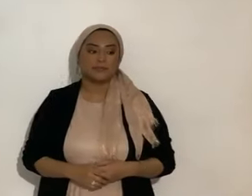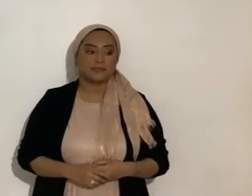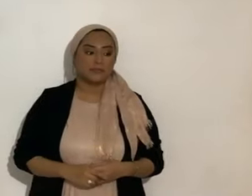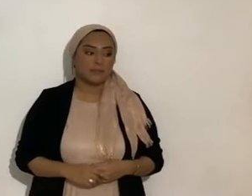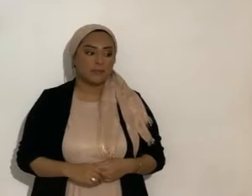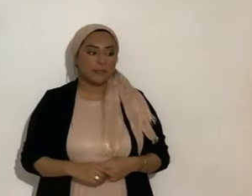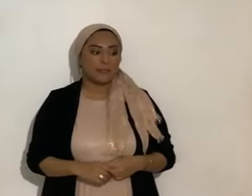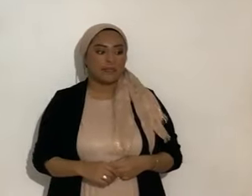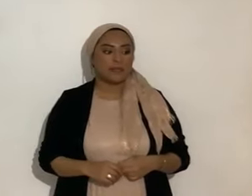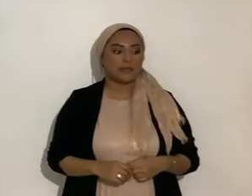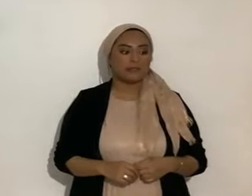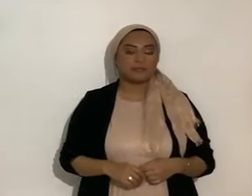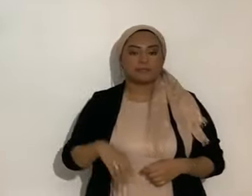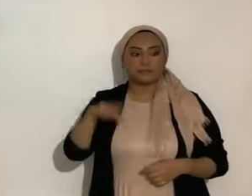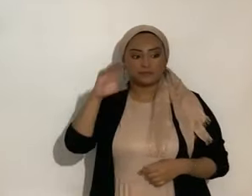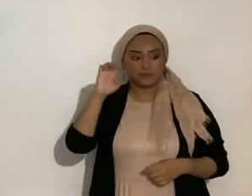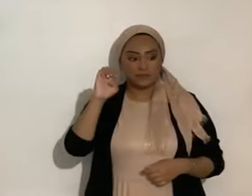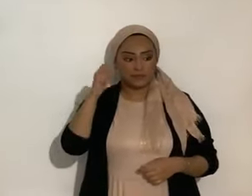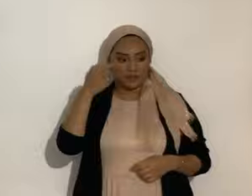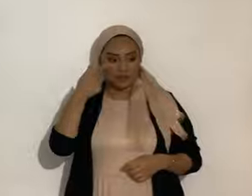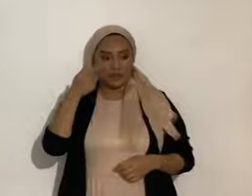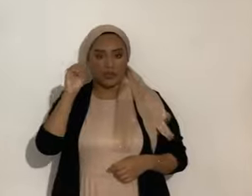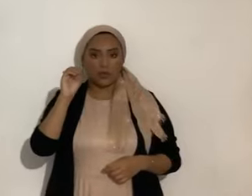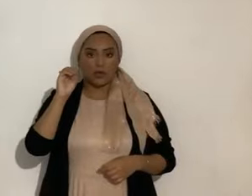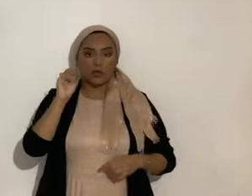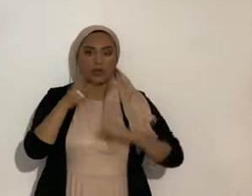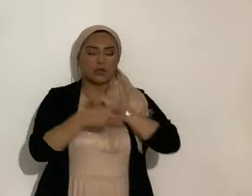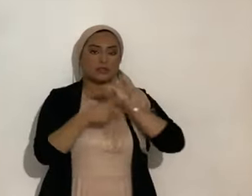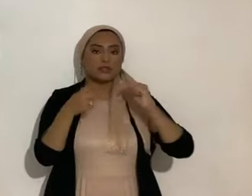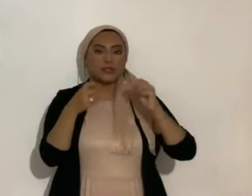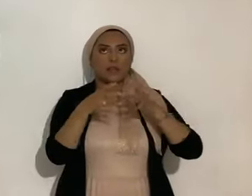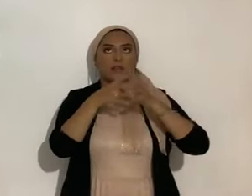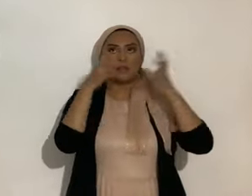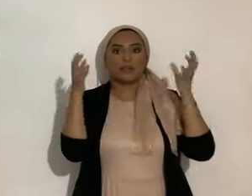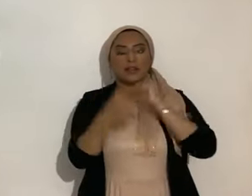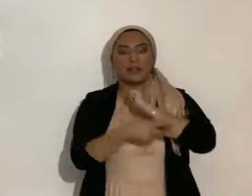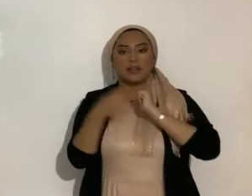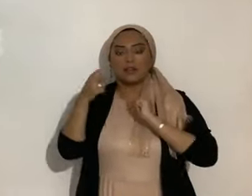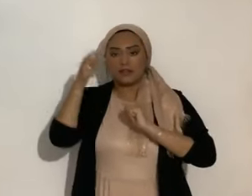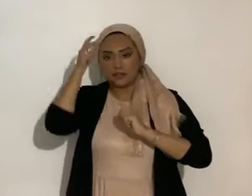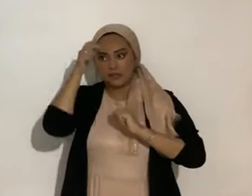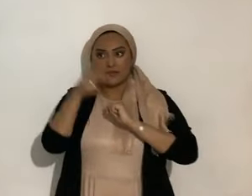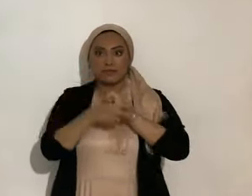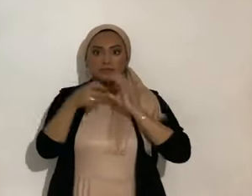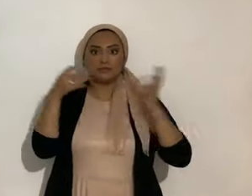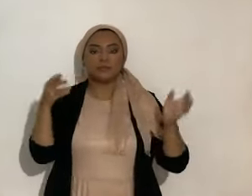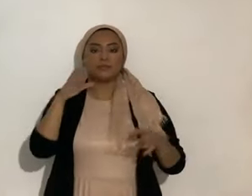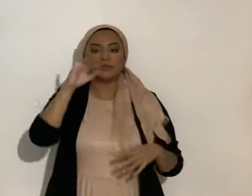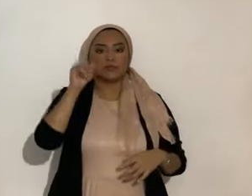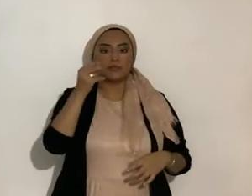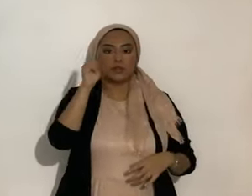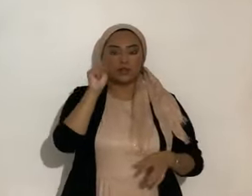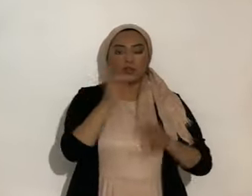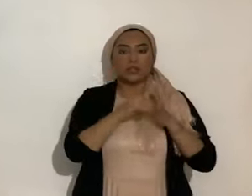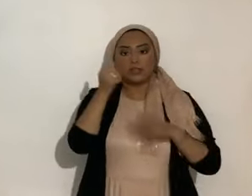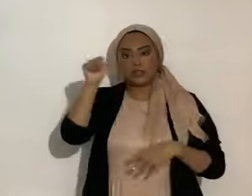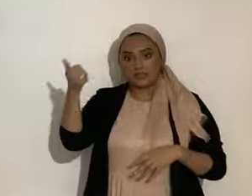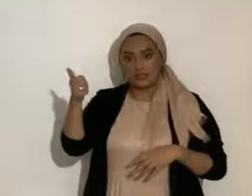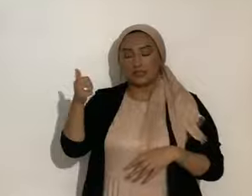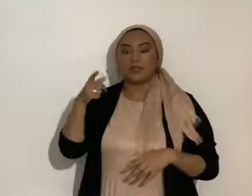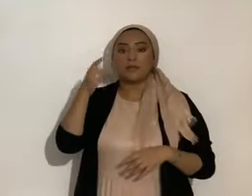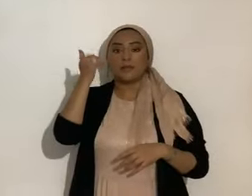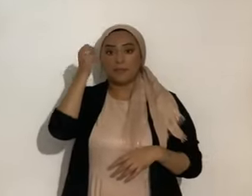Pero entonces el ego roba mucho, mucho. Ese es un ladrón, el diablo. Juan 10:10. Pero Yahshua en el mismo